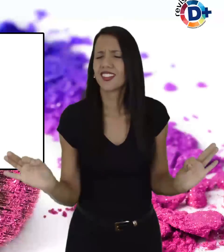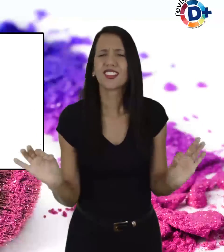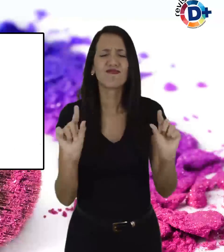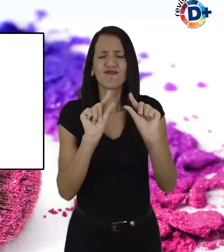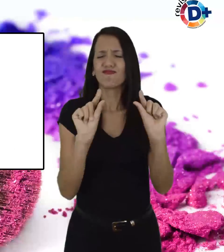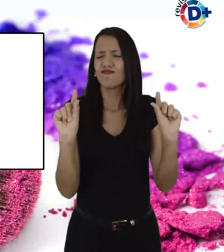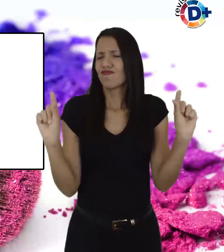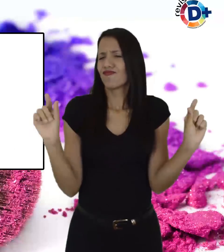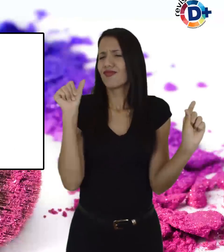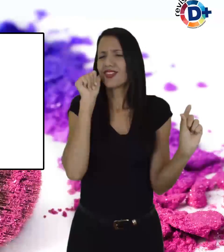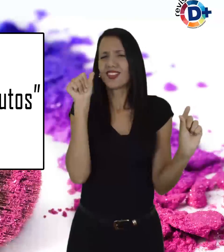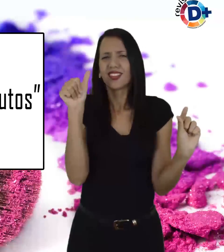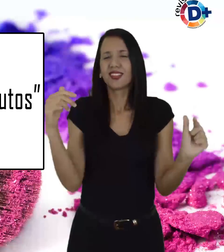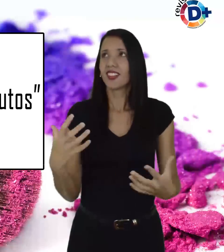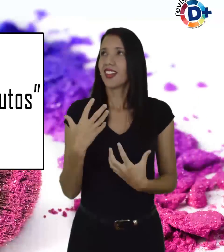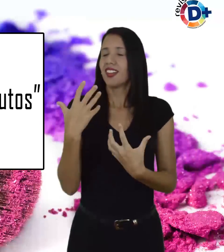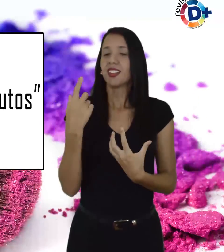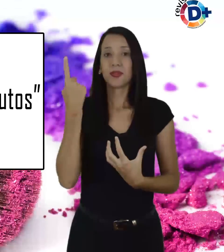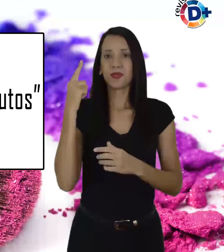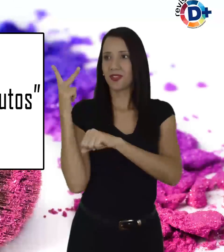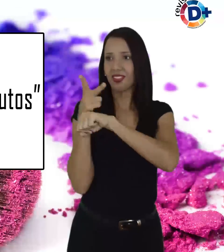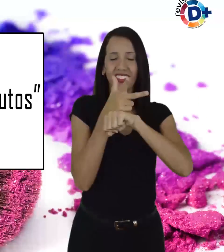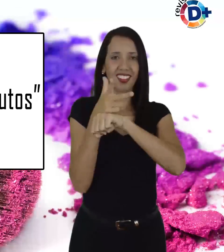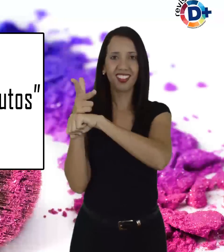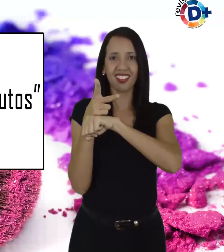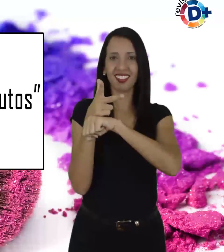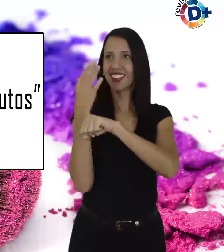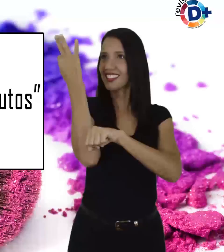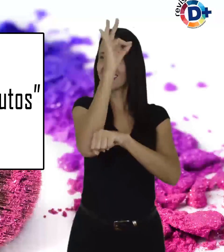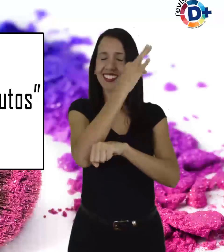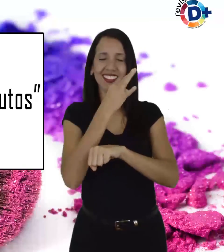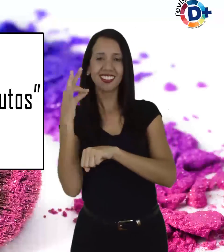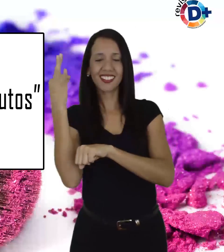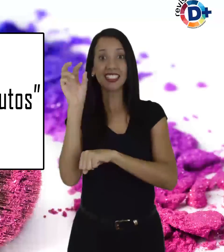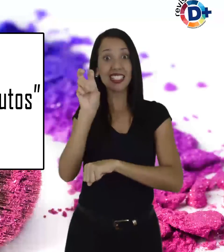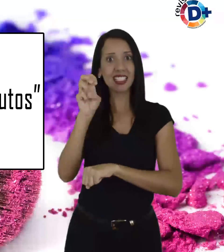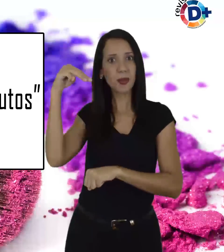feminina inspirou o primeiro vídeo. Maquiagem em 5 minutos em Libras.